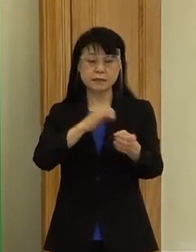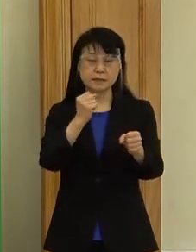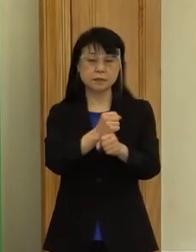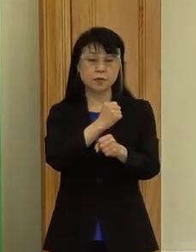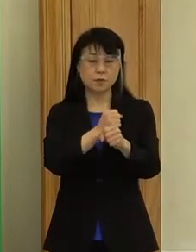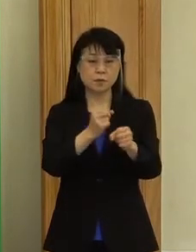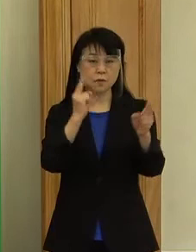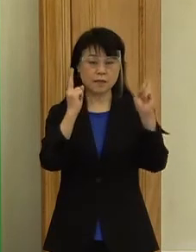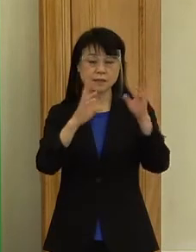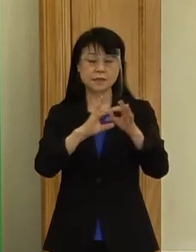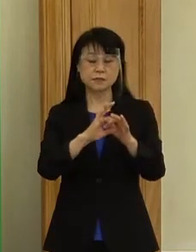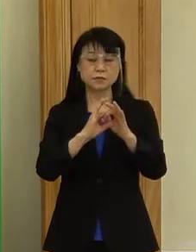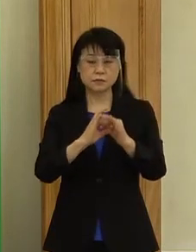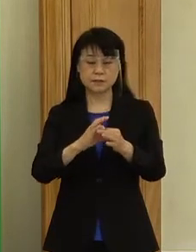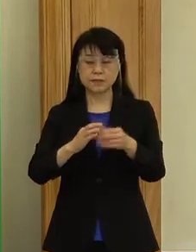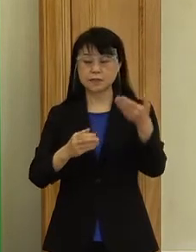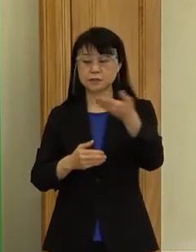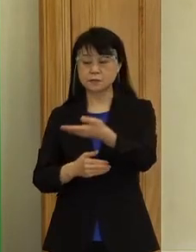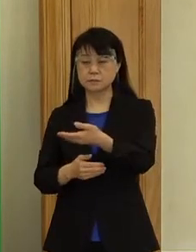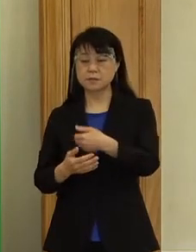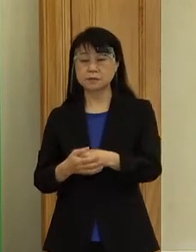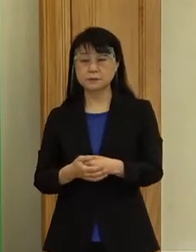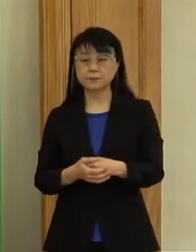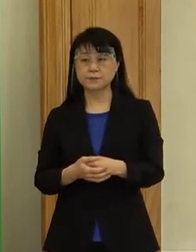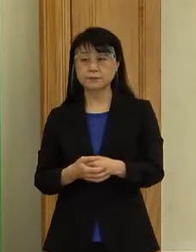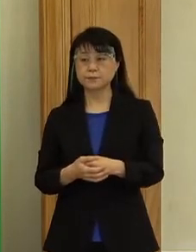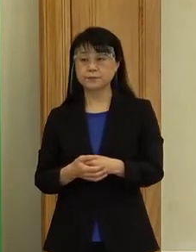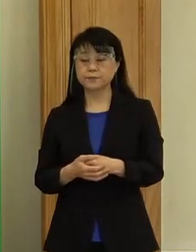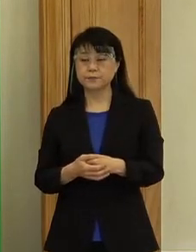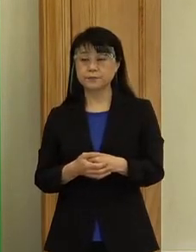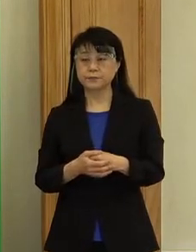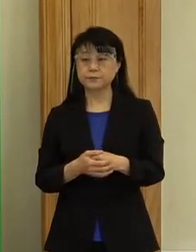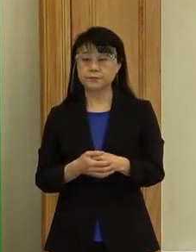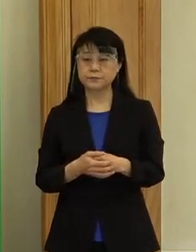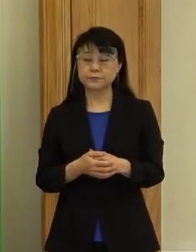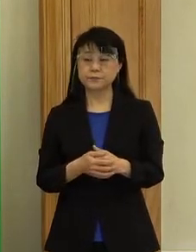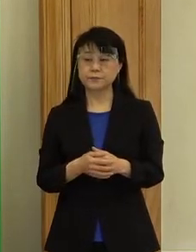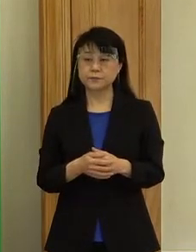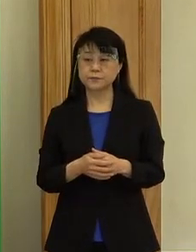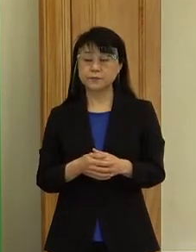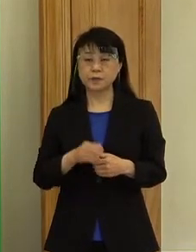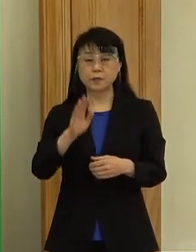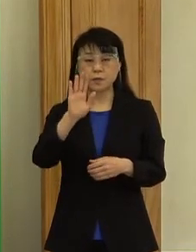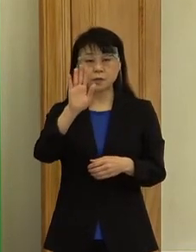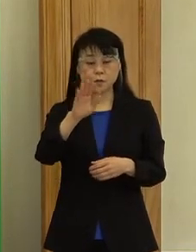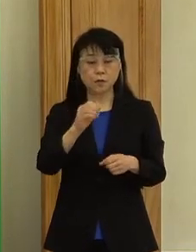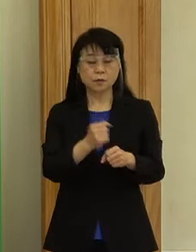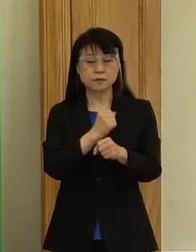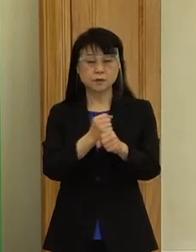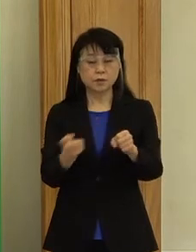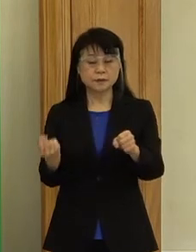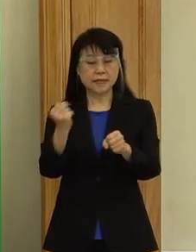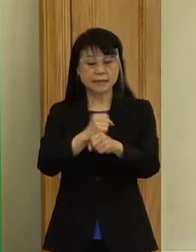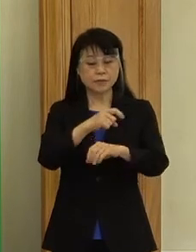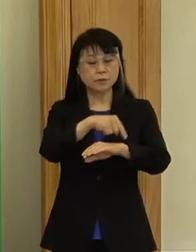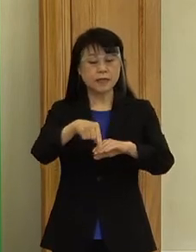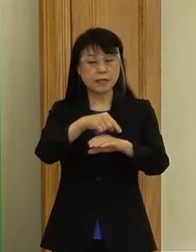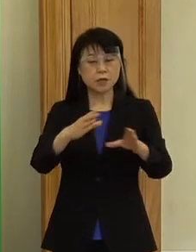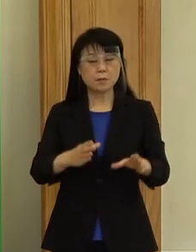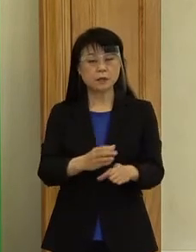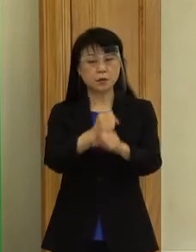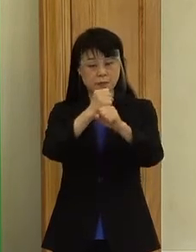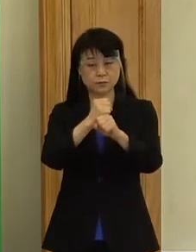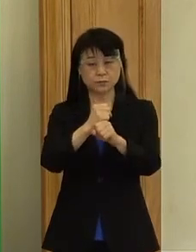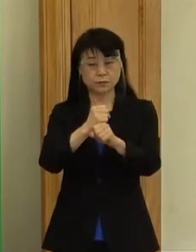ください。日光今指摘整理申請した上で、今後事業再生計画をまとめる予定としています